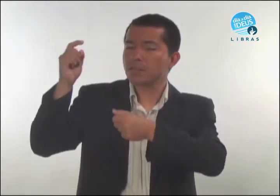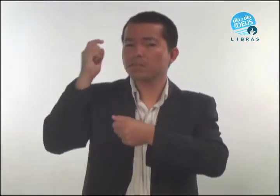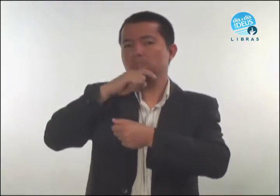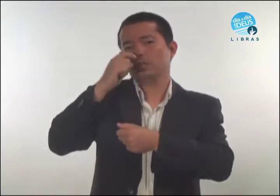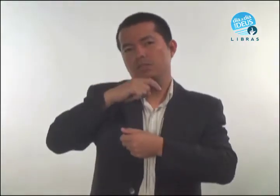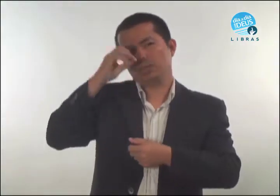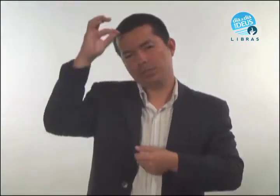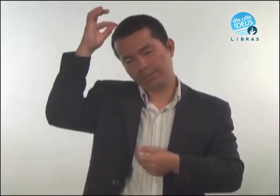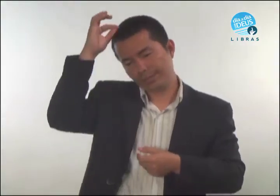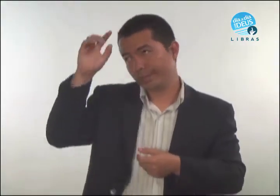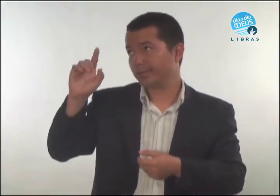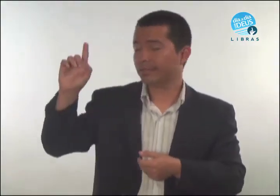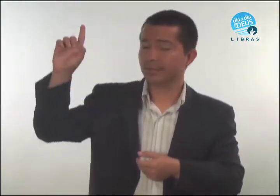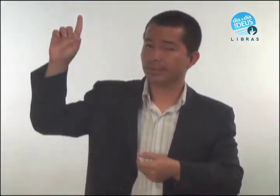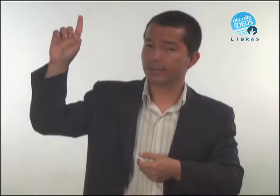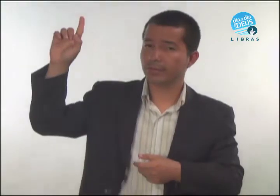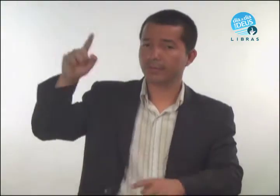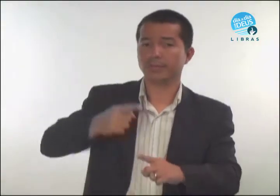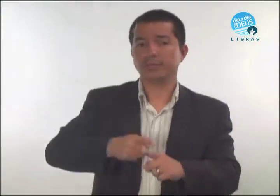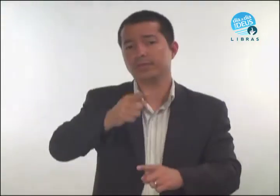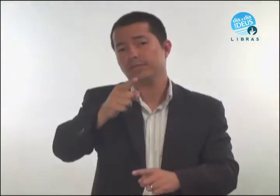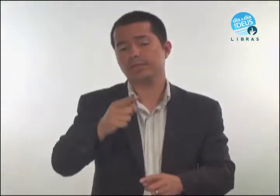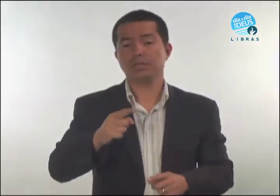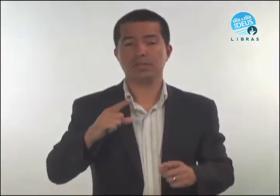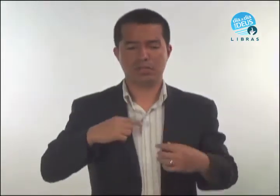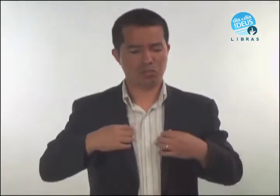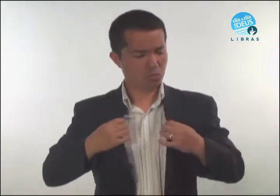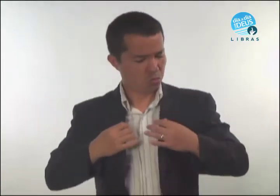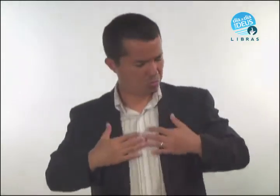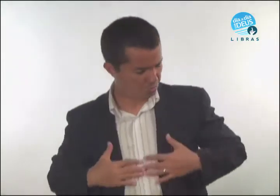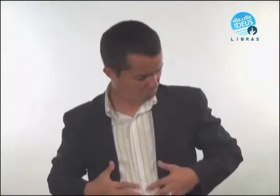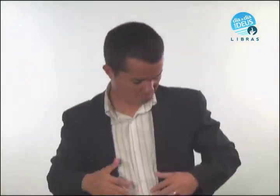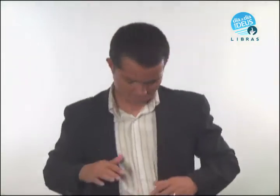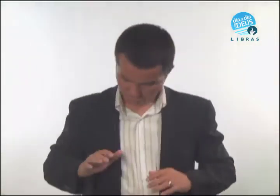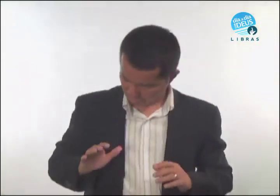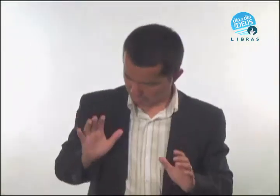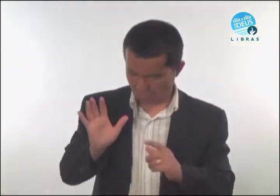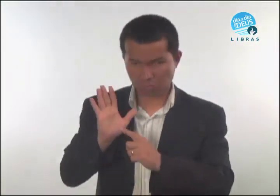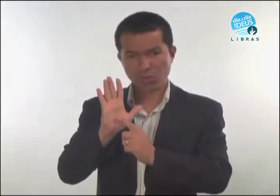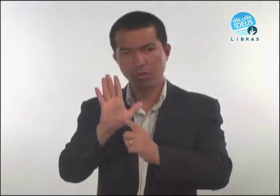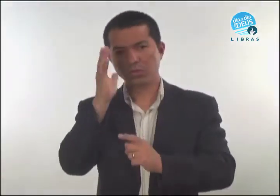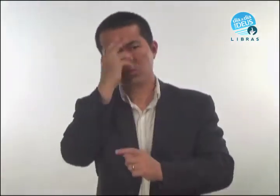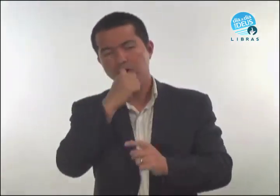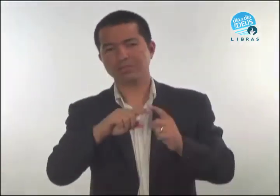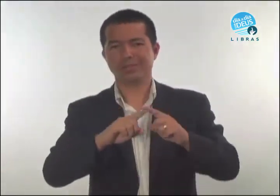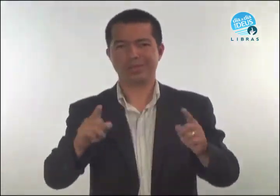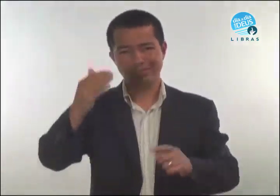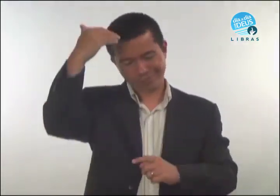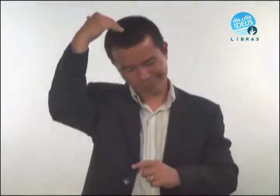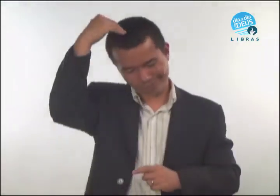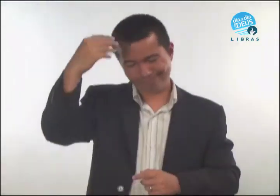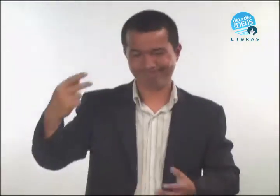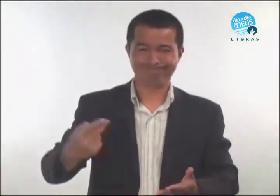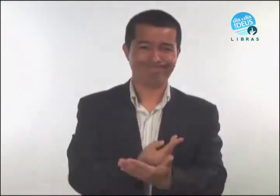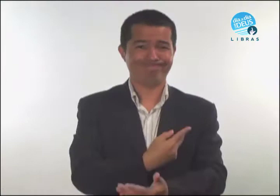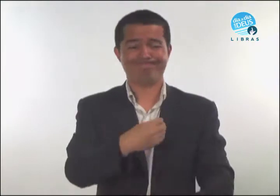tem o conteúdo da pureza da graça de Deus na nossa vida. E essa foi a razão por que Ananias